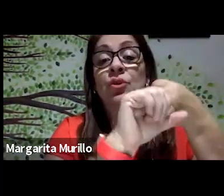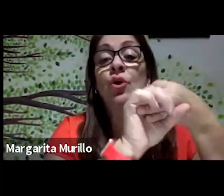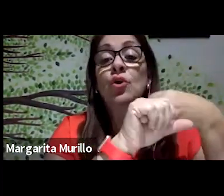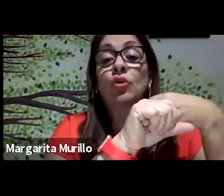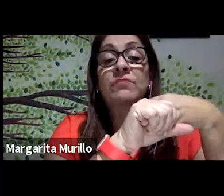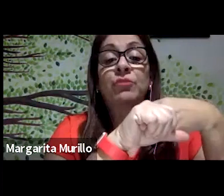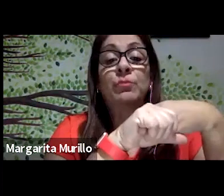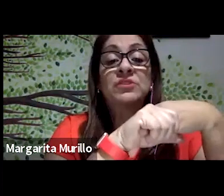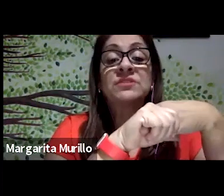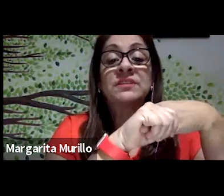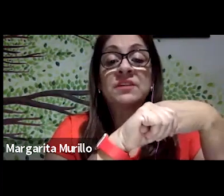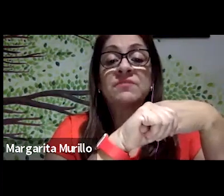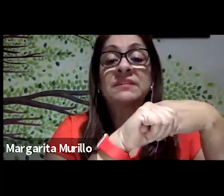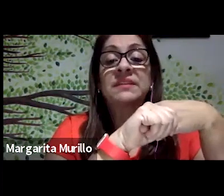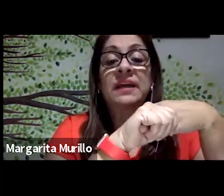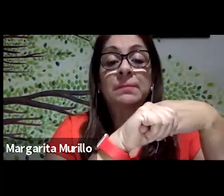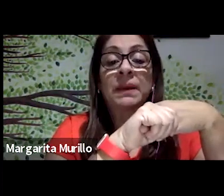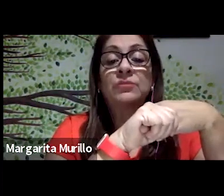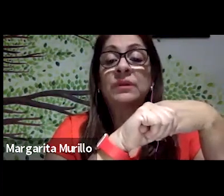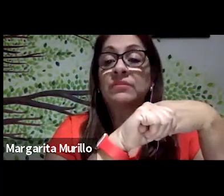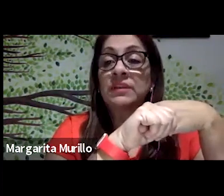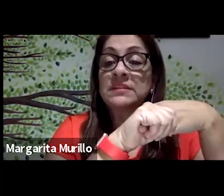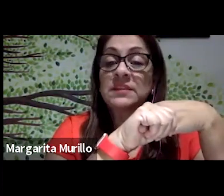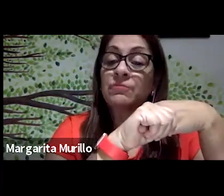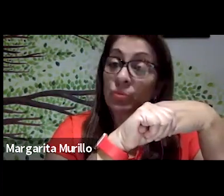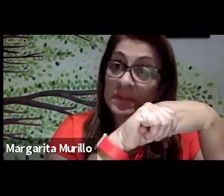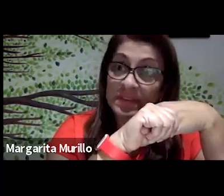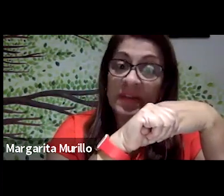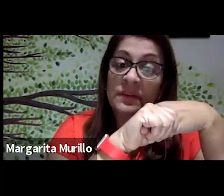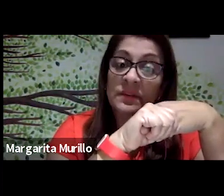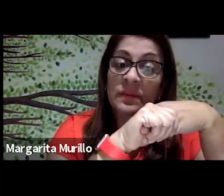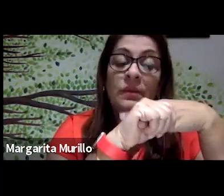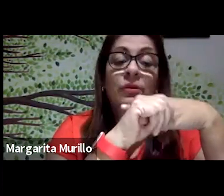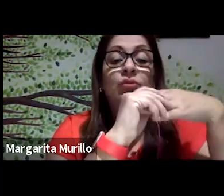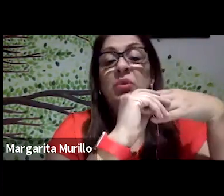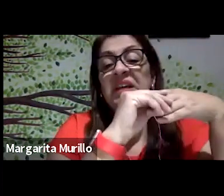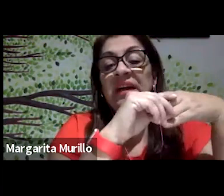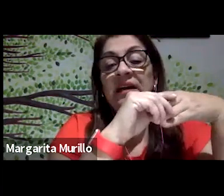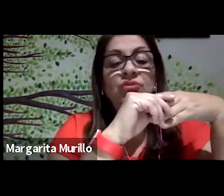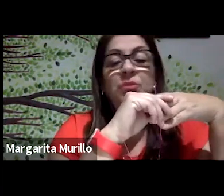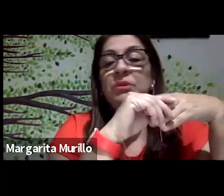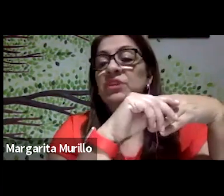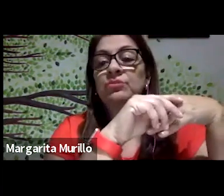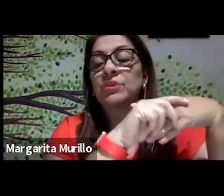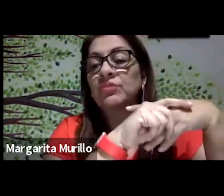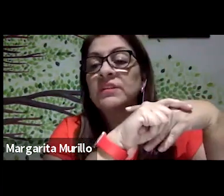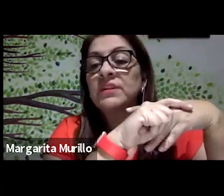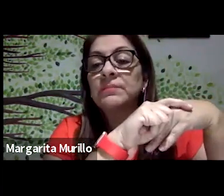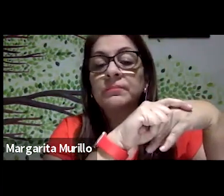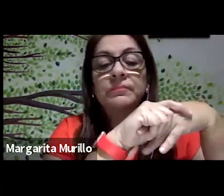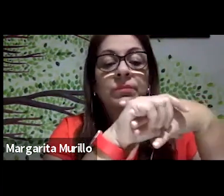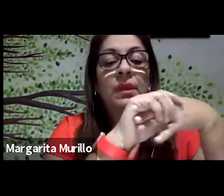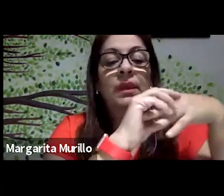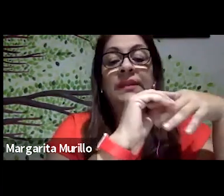capacitación con información científica acerca del impacto de las redes y formas de sanar no haría nada no se puede luchar contra